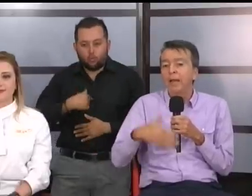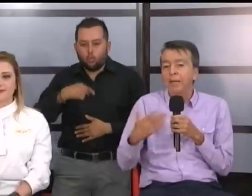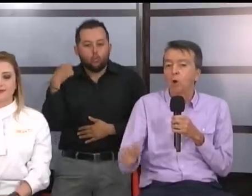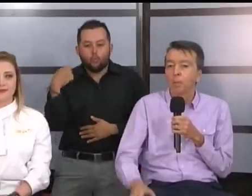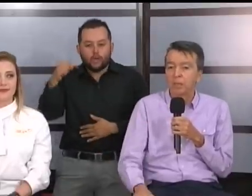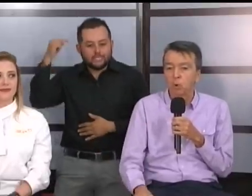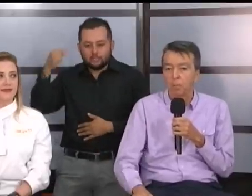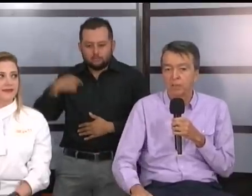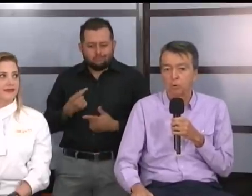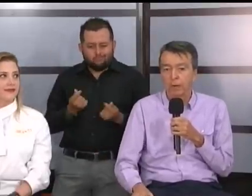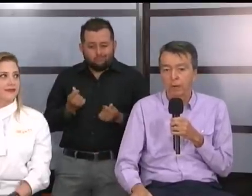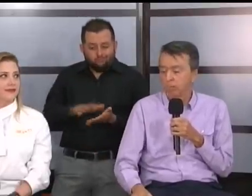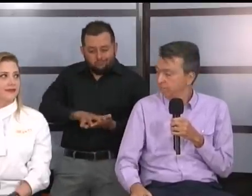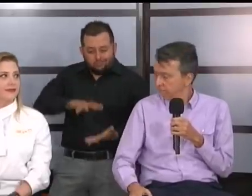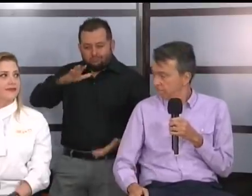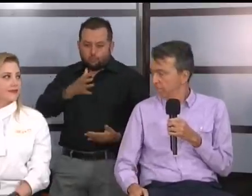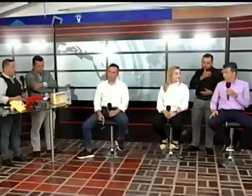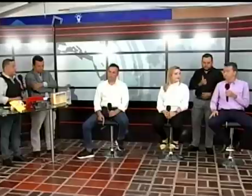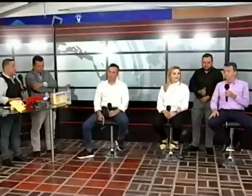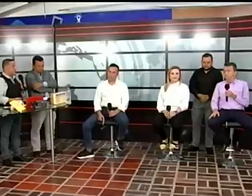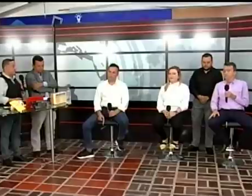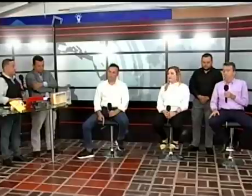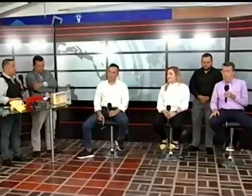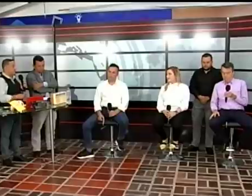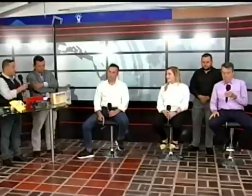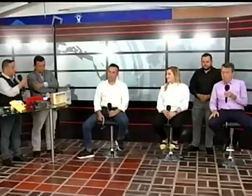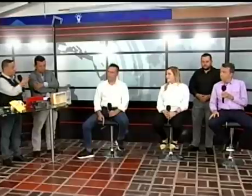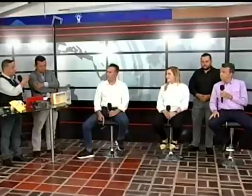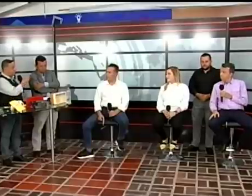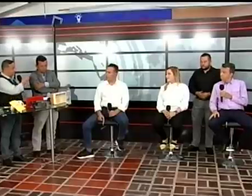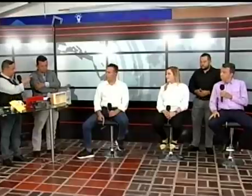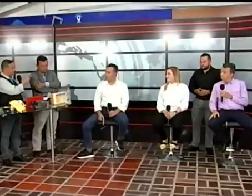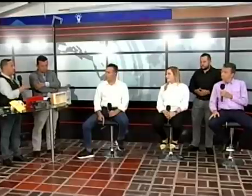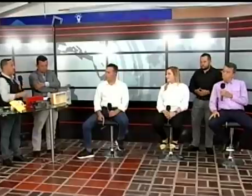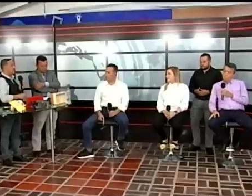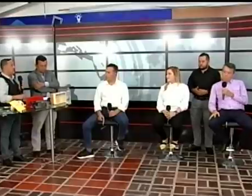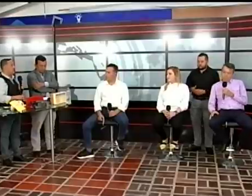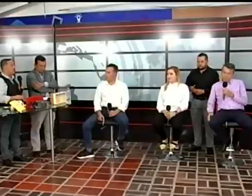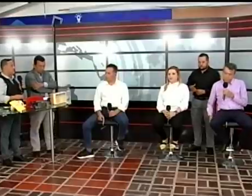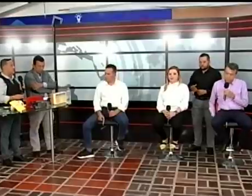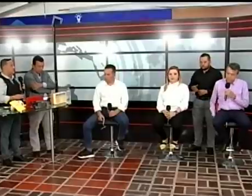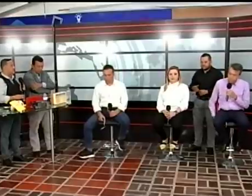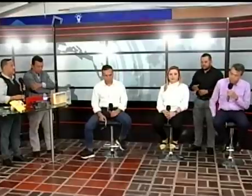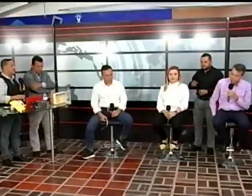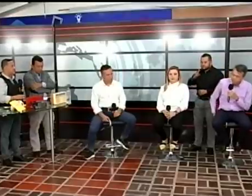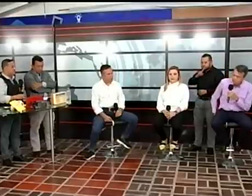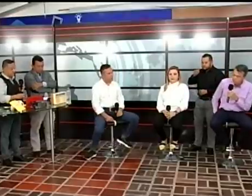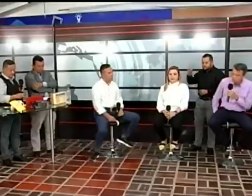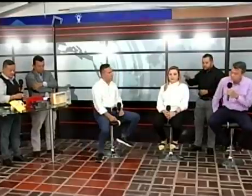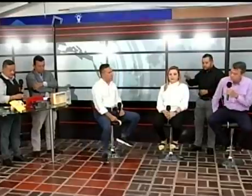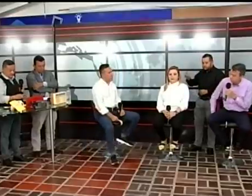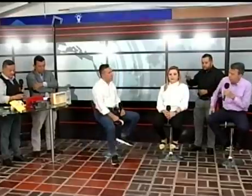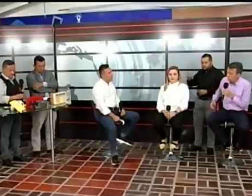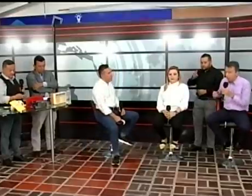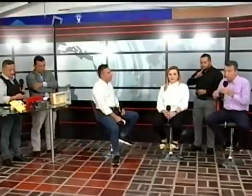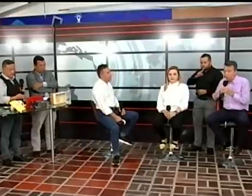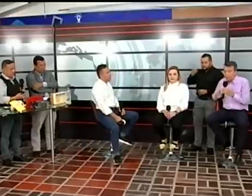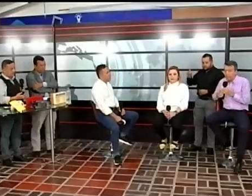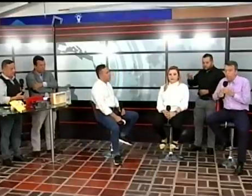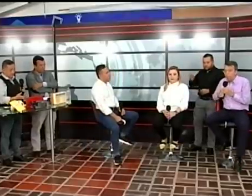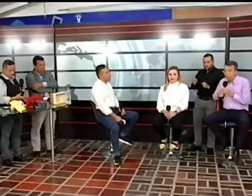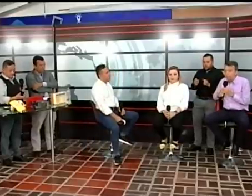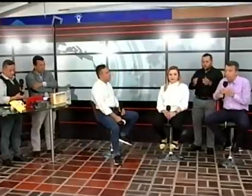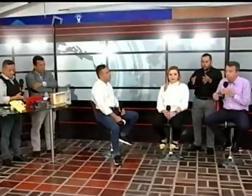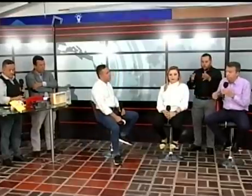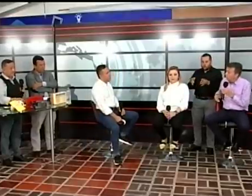eso, ni tengo patrimonio para sostenerlo. Gracias. ¿Le tocó el turno para preguntarle a Mauricio Salazar? Sí, yo una